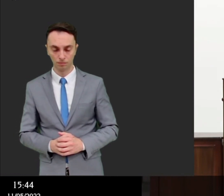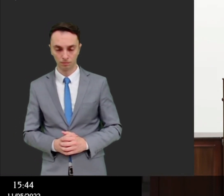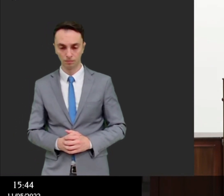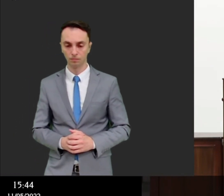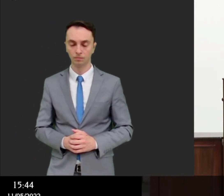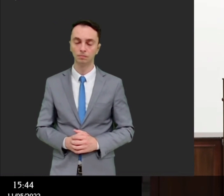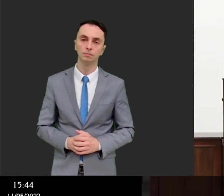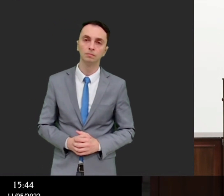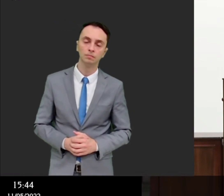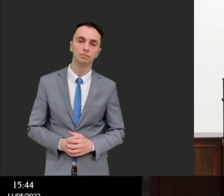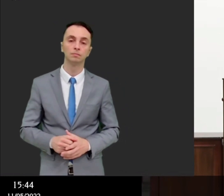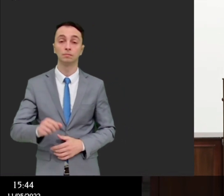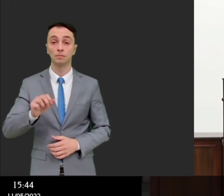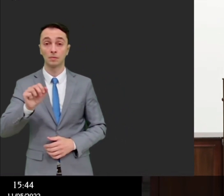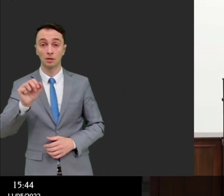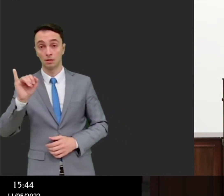Irmãos,